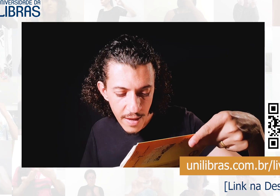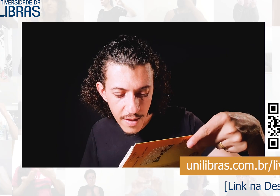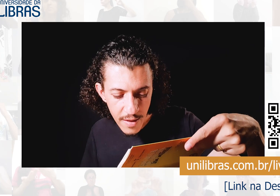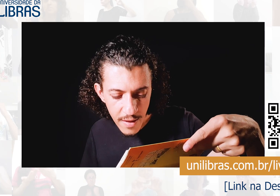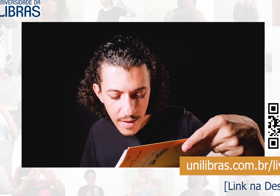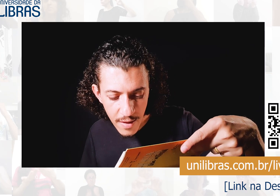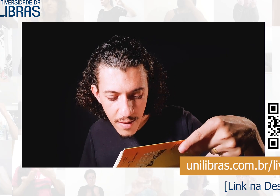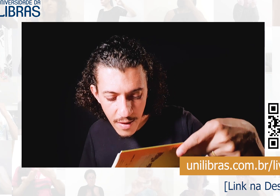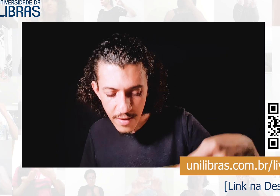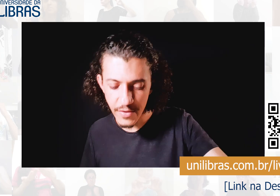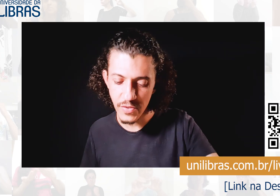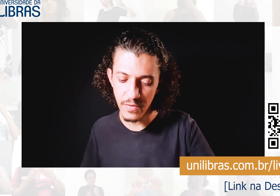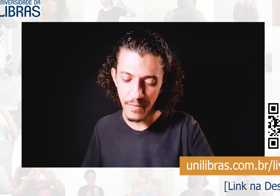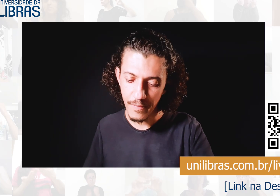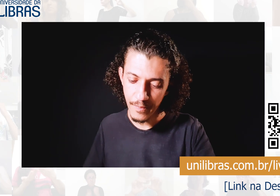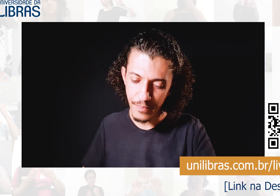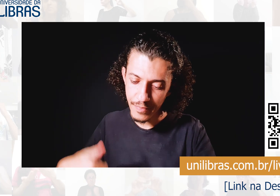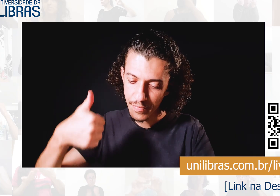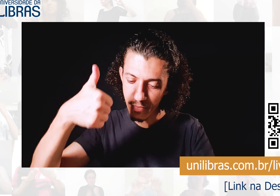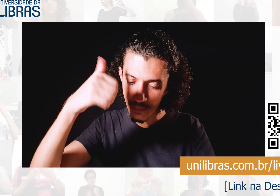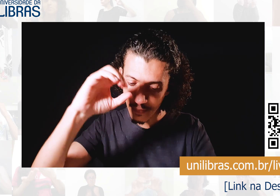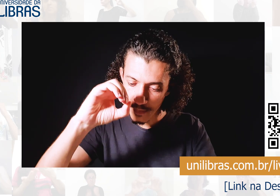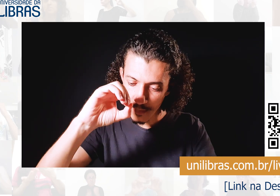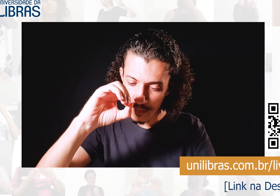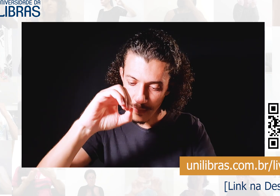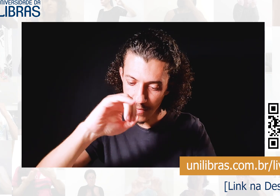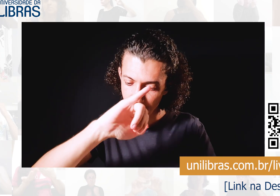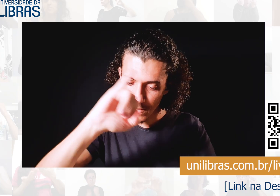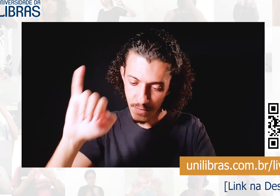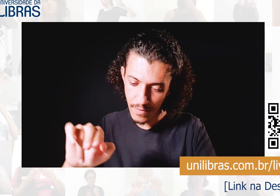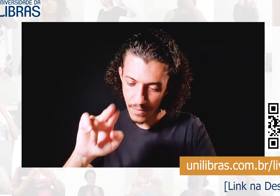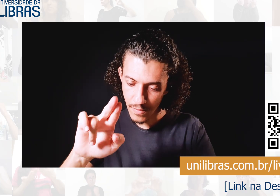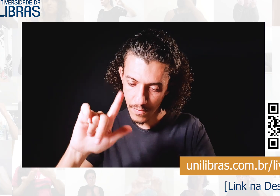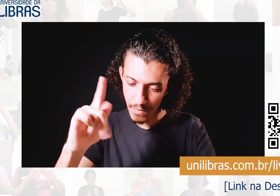aqui, tá isso.